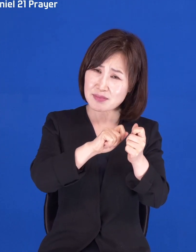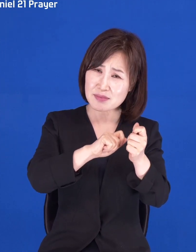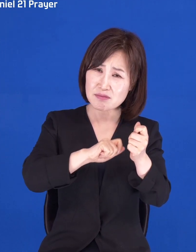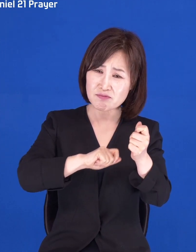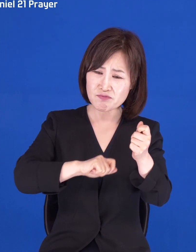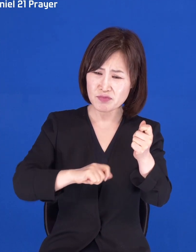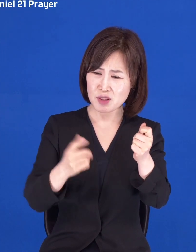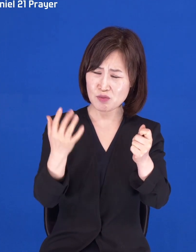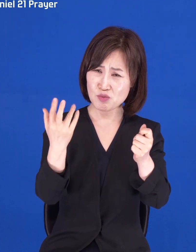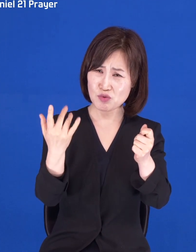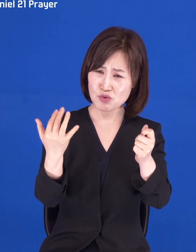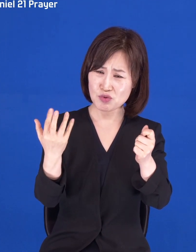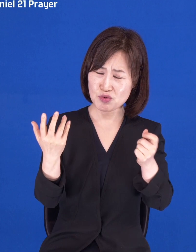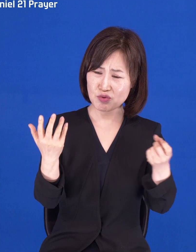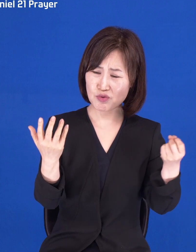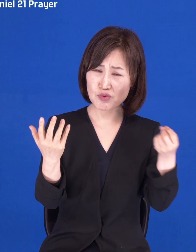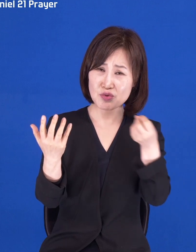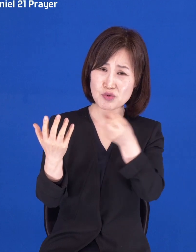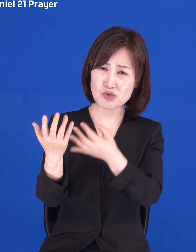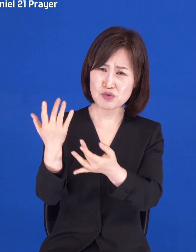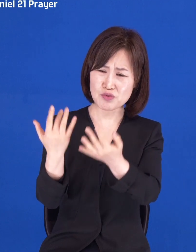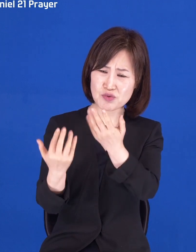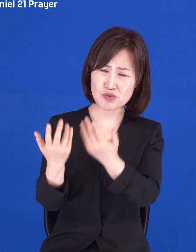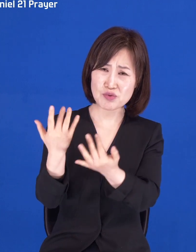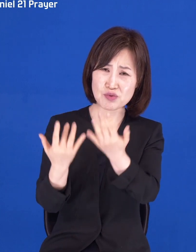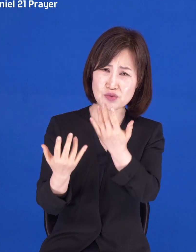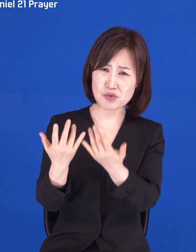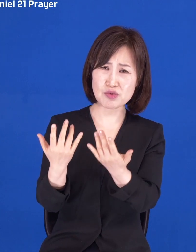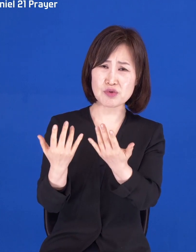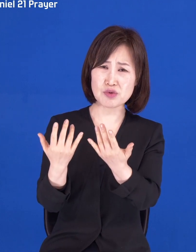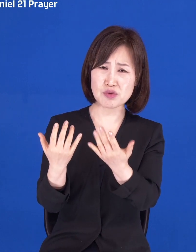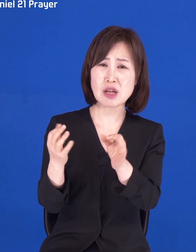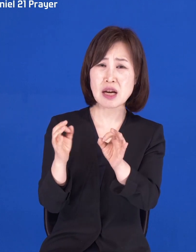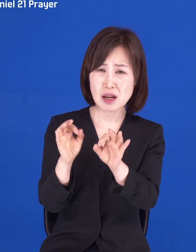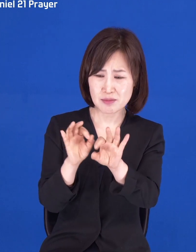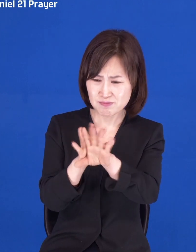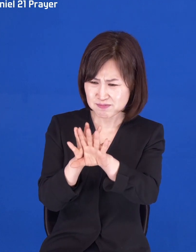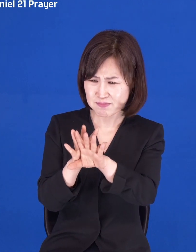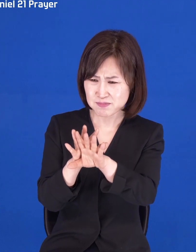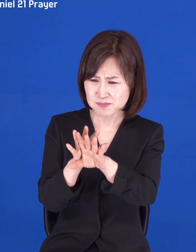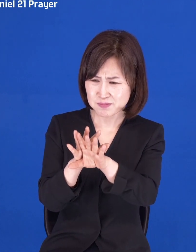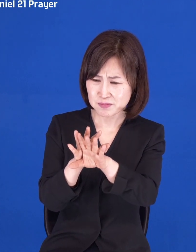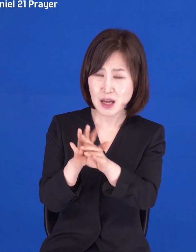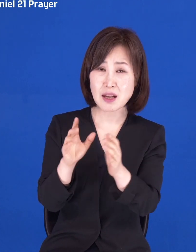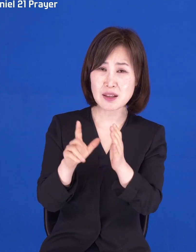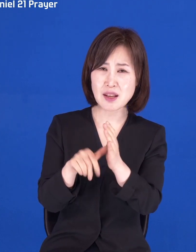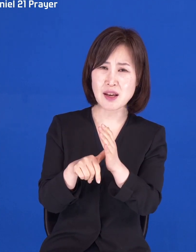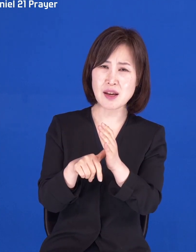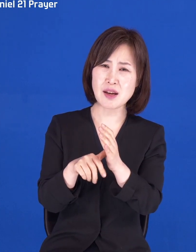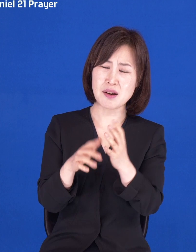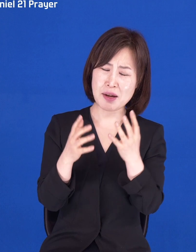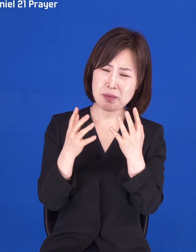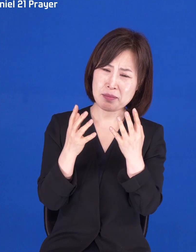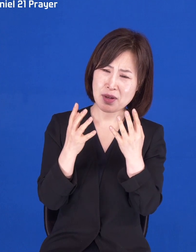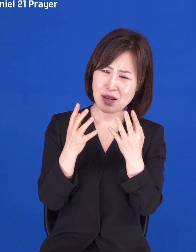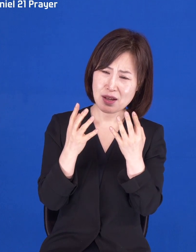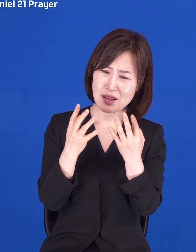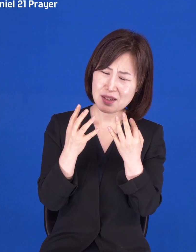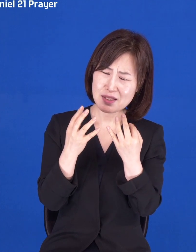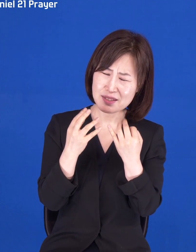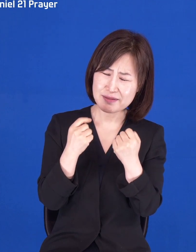불나궁이에 넣어 태울 때 우린 모두 참 많이 울었습니다.